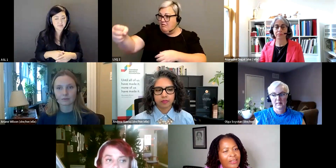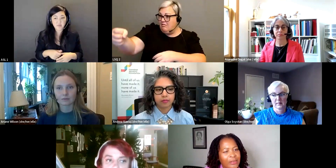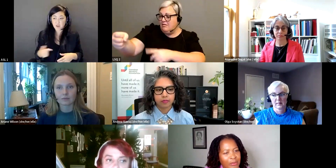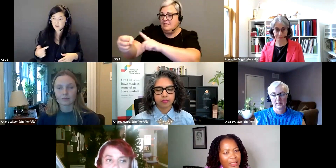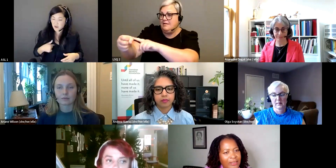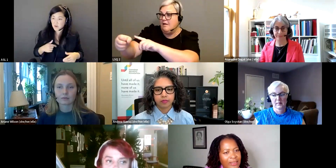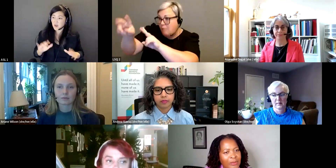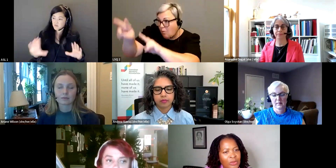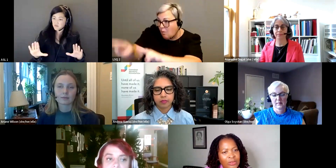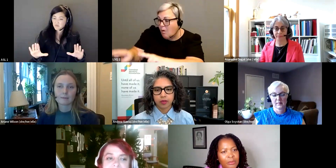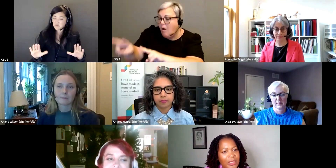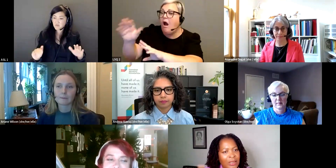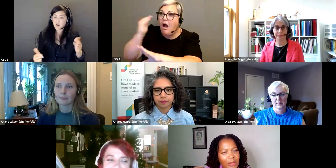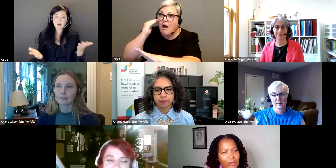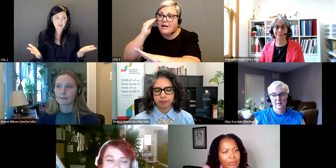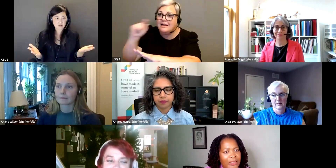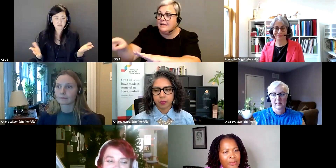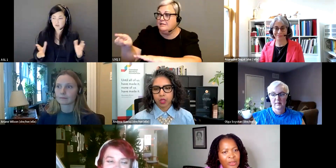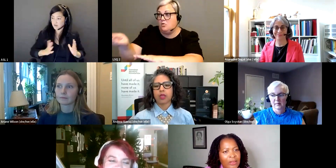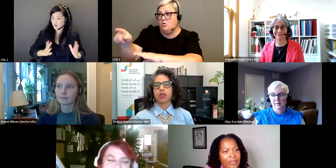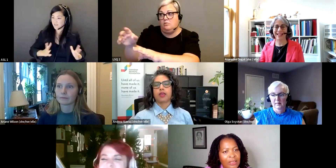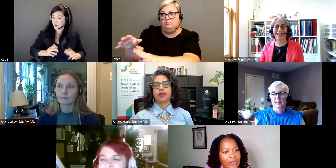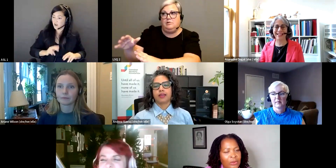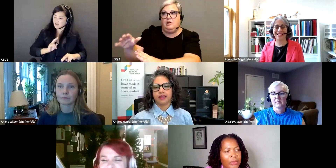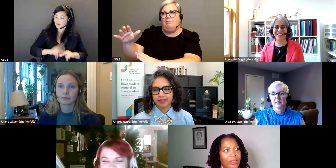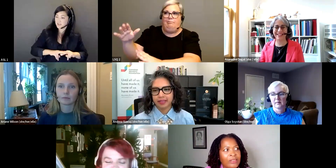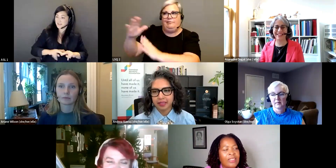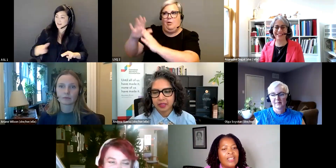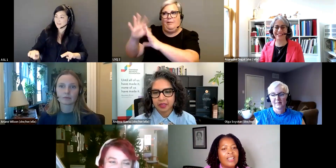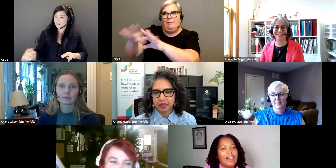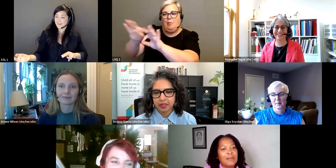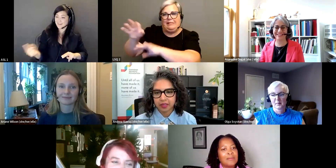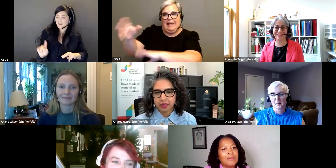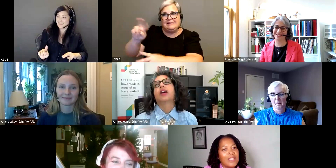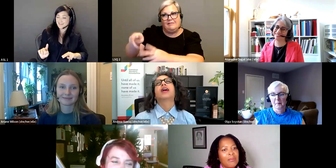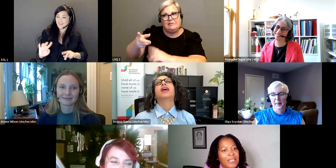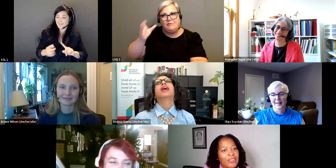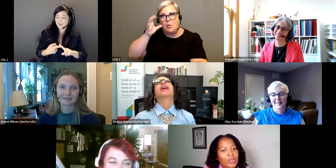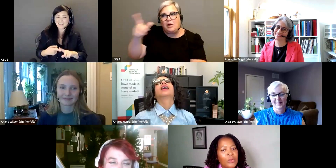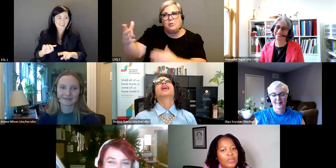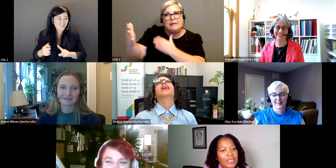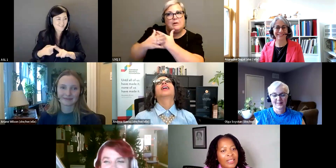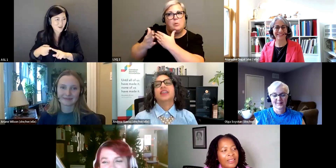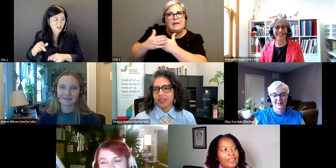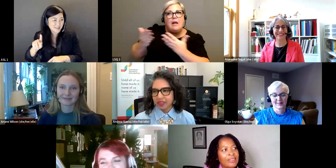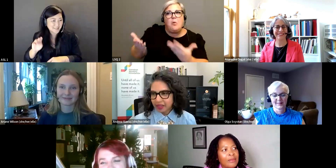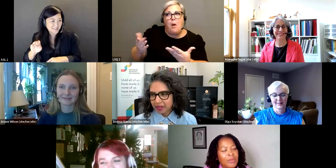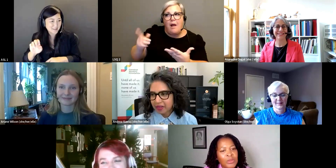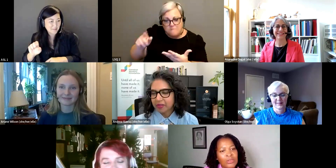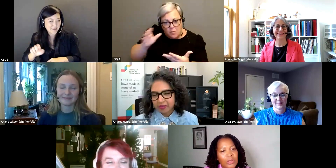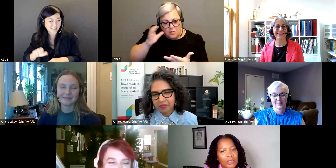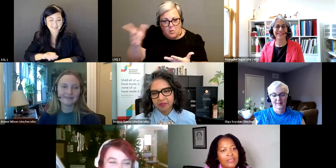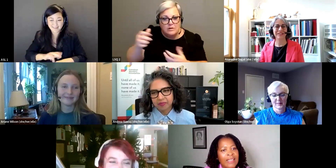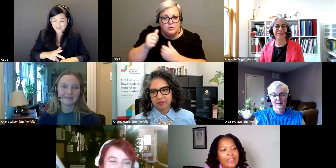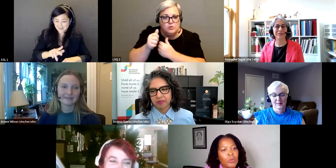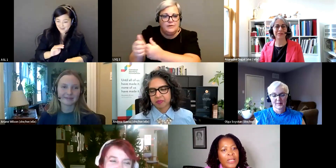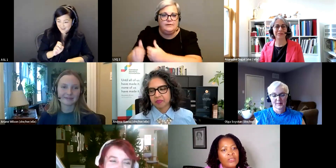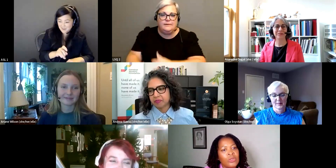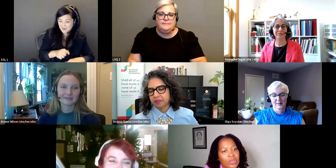ces personnes-là qui sont en première ligne et qu'il va falloir écouter leurs conseils.